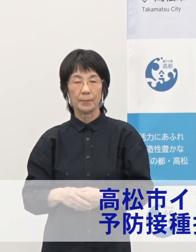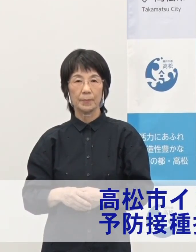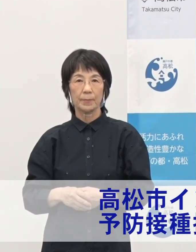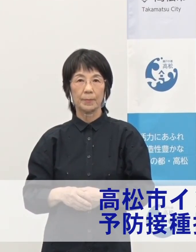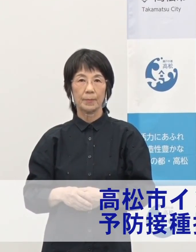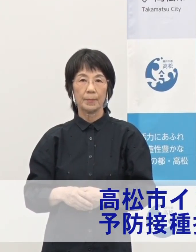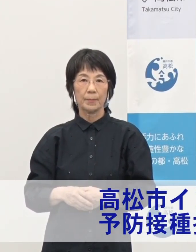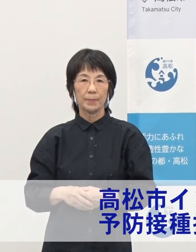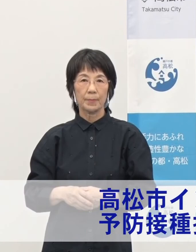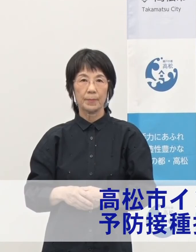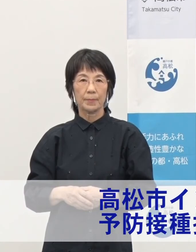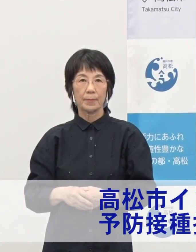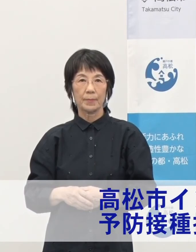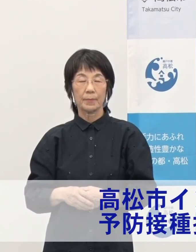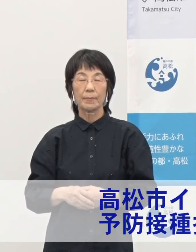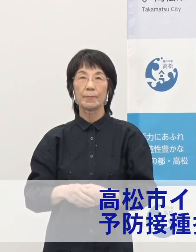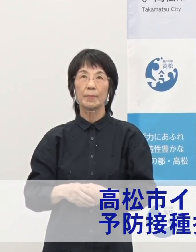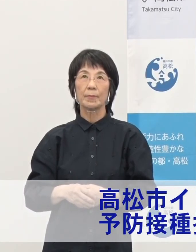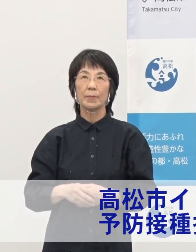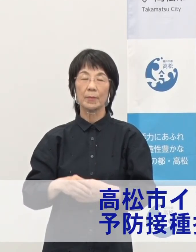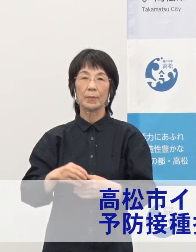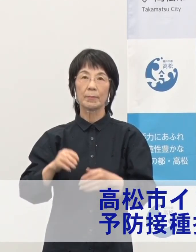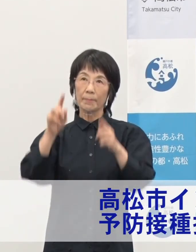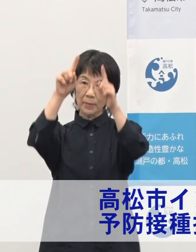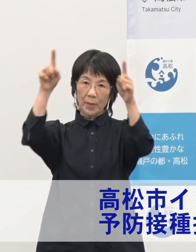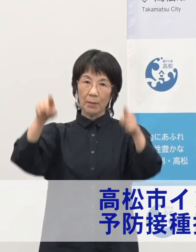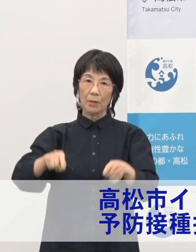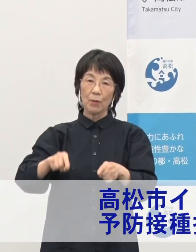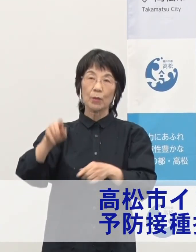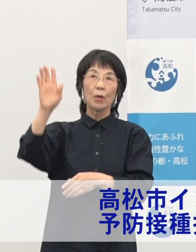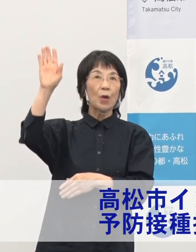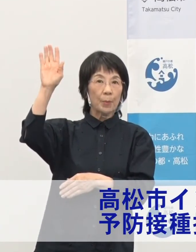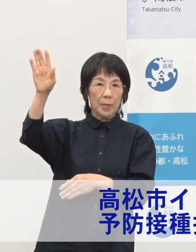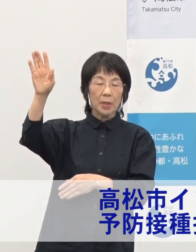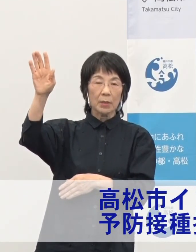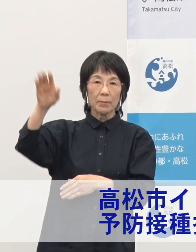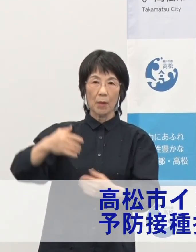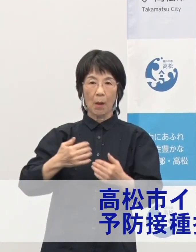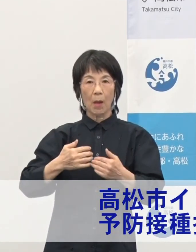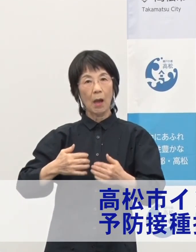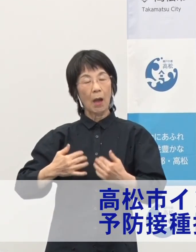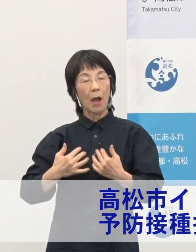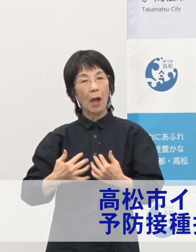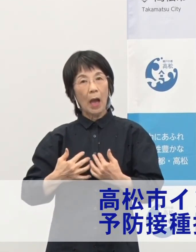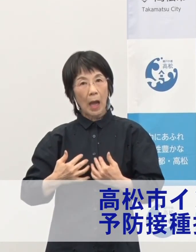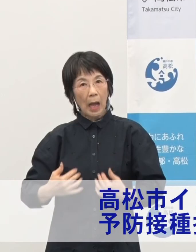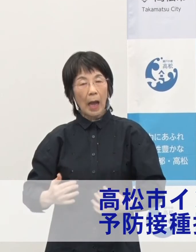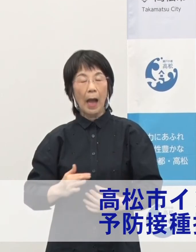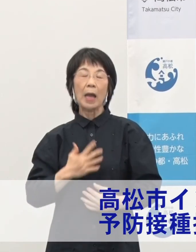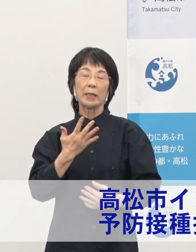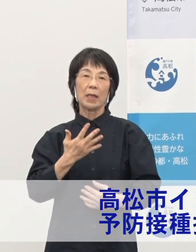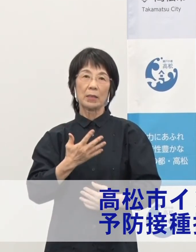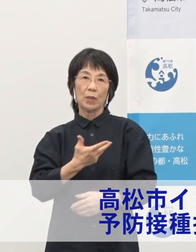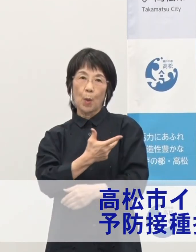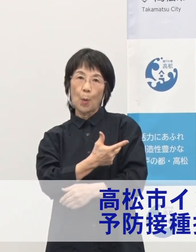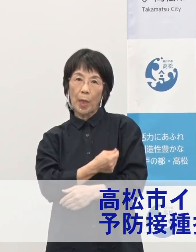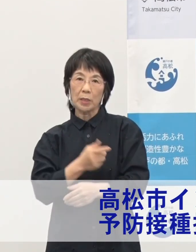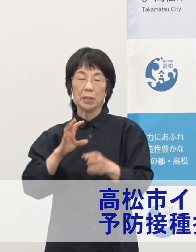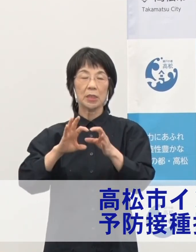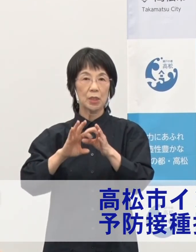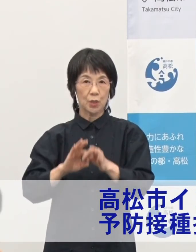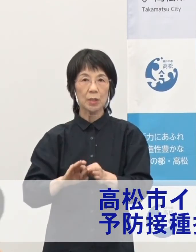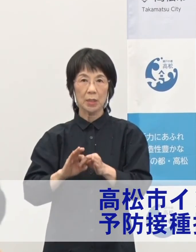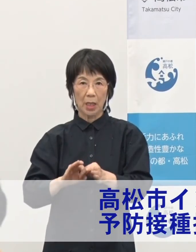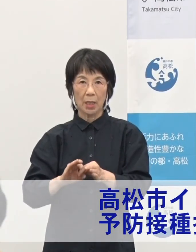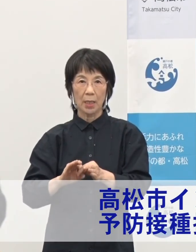ます次に表の右側にございます肺炎球菌は感染症につきましても定期接種につき